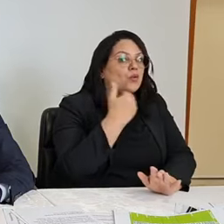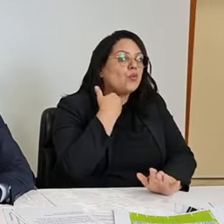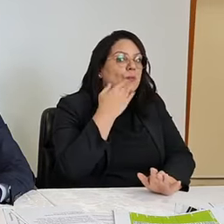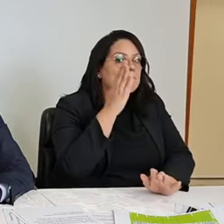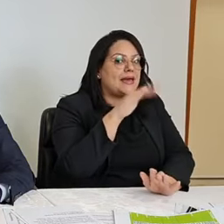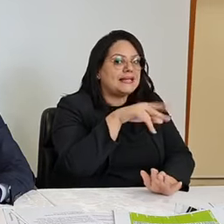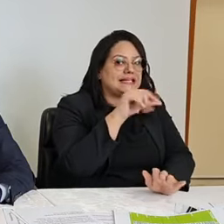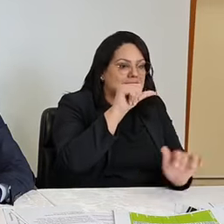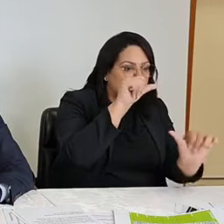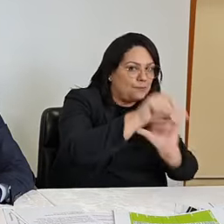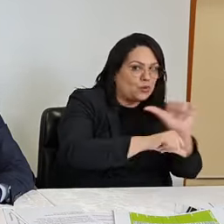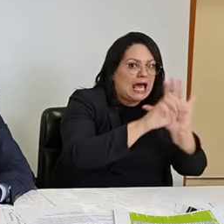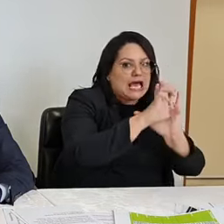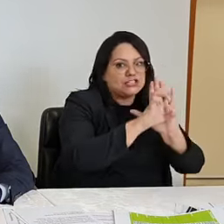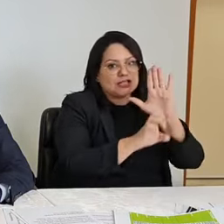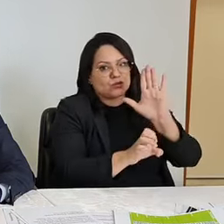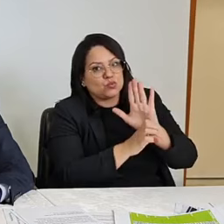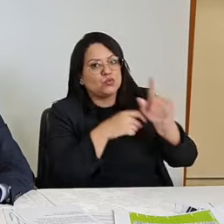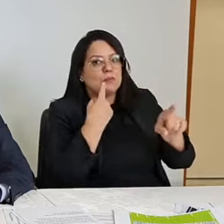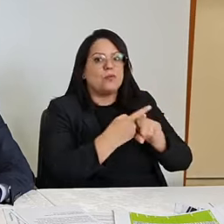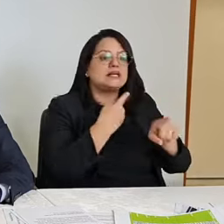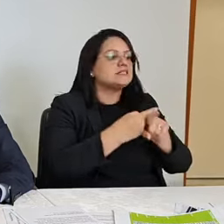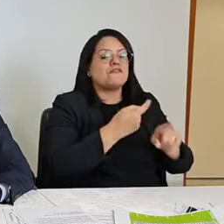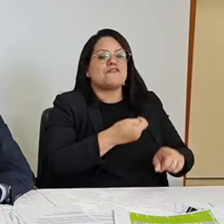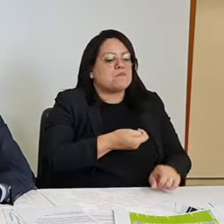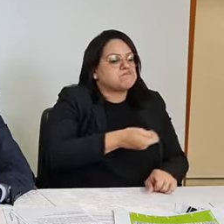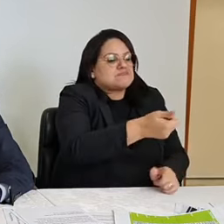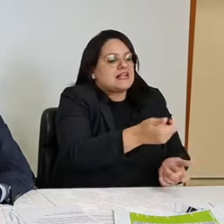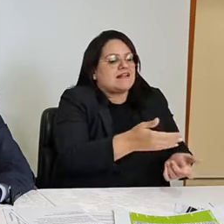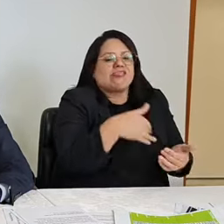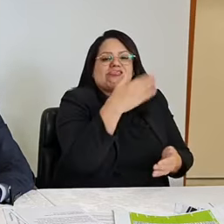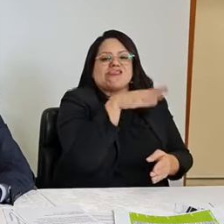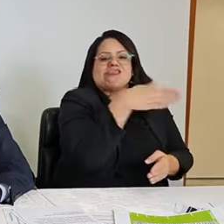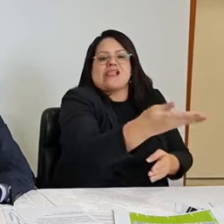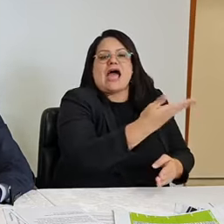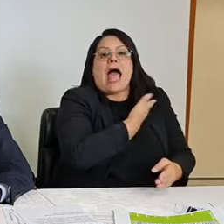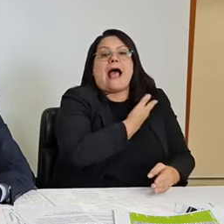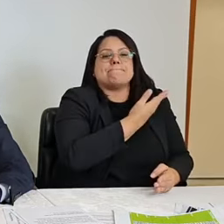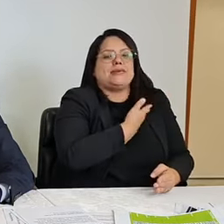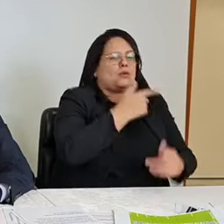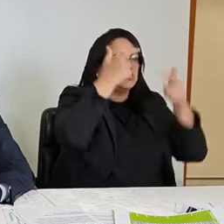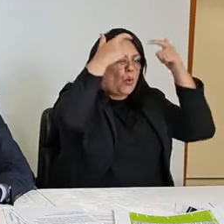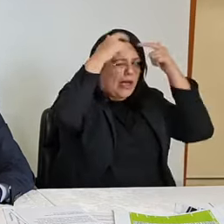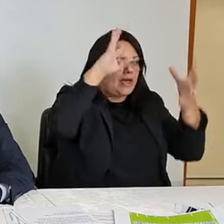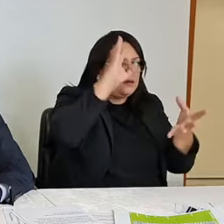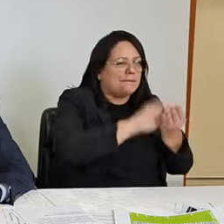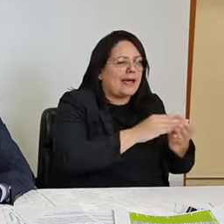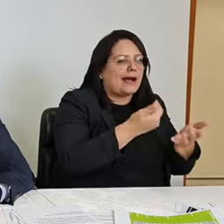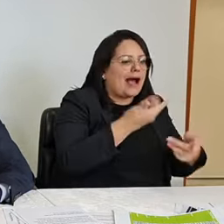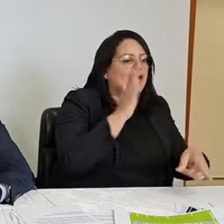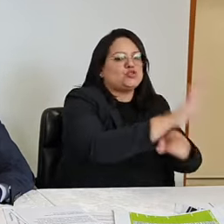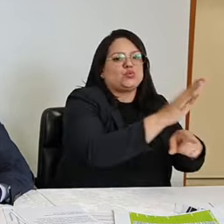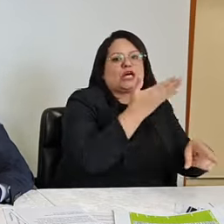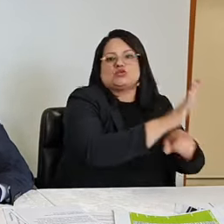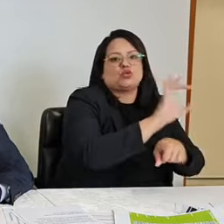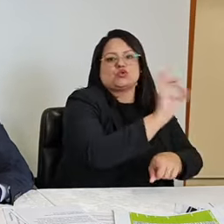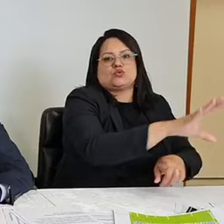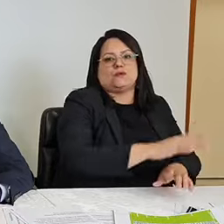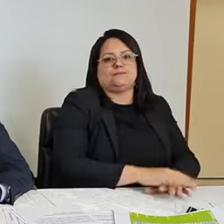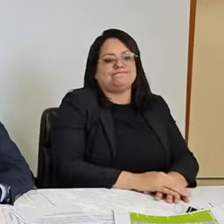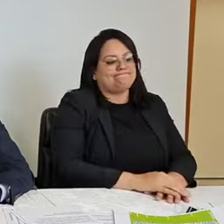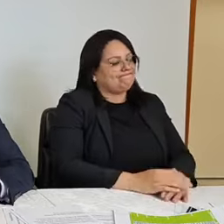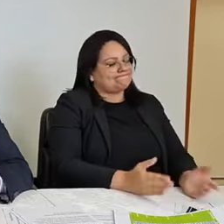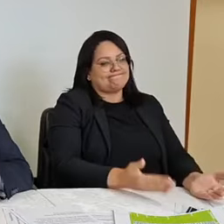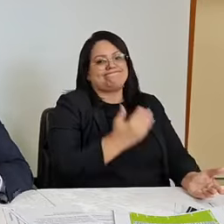favorecimento aos amigos do rei? Obrigado. A resposta é não adiantaria Sim.